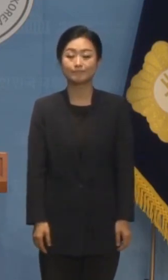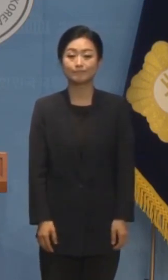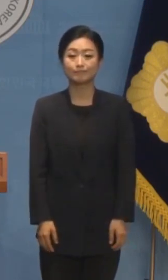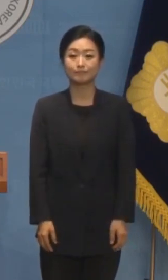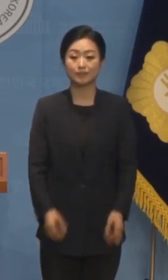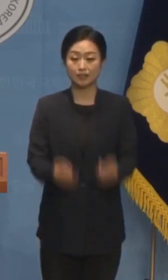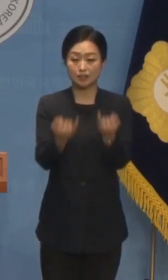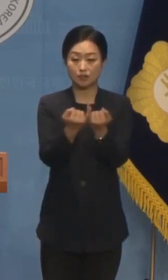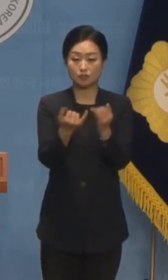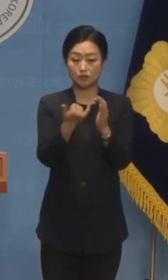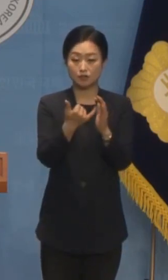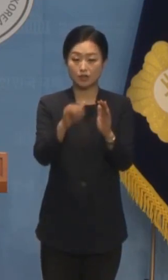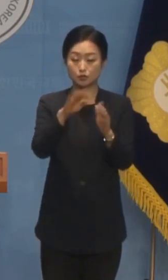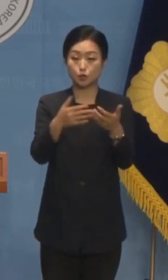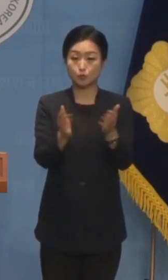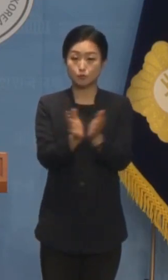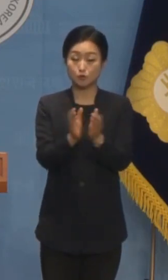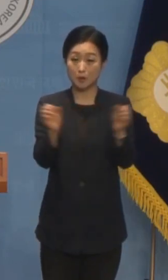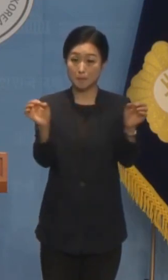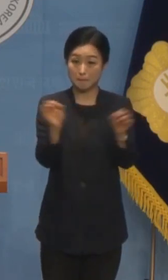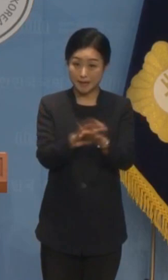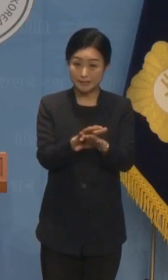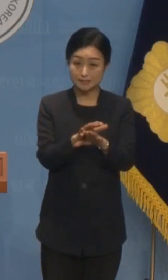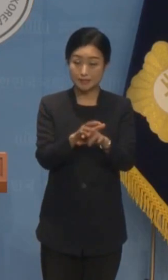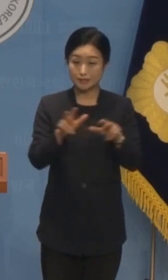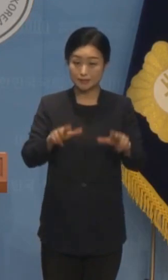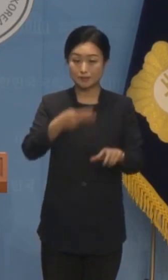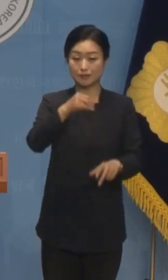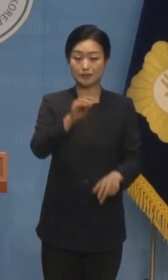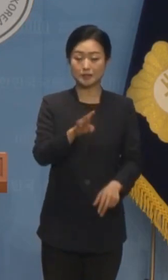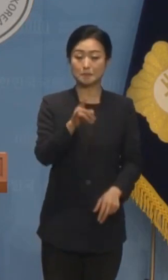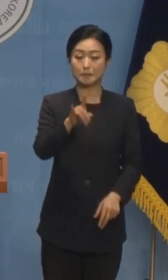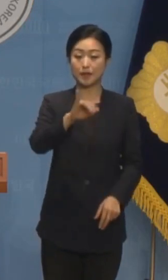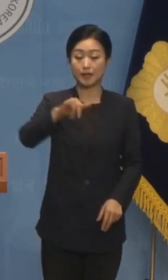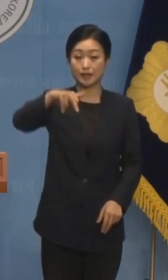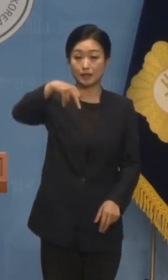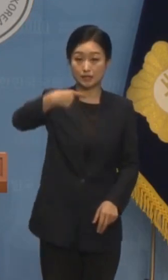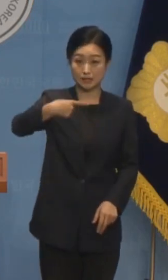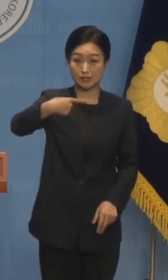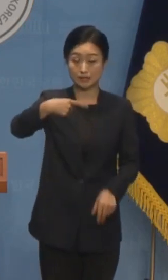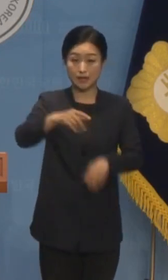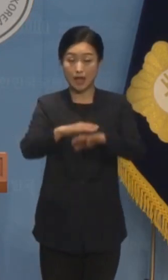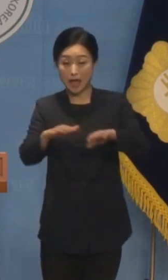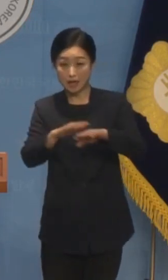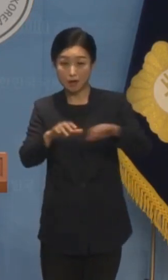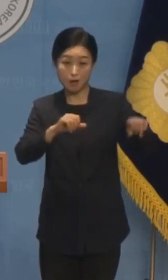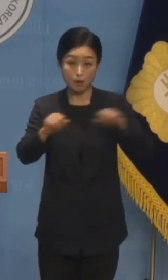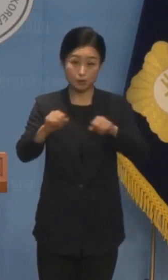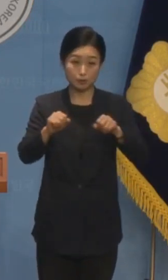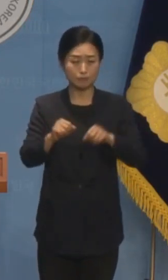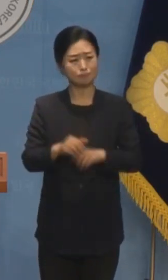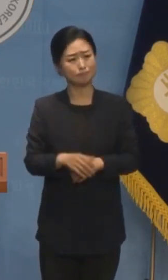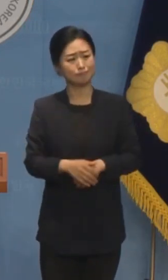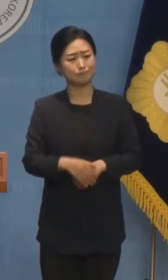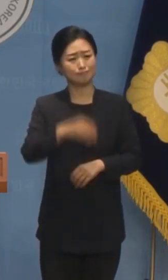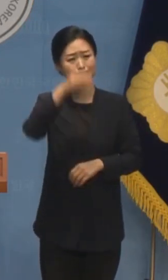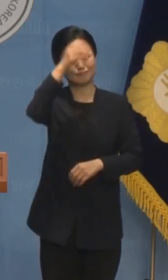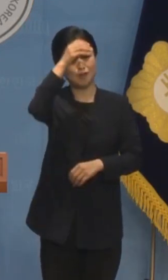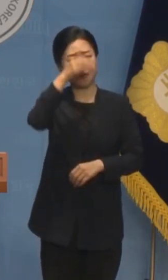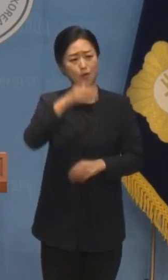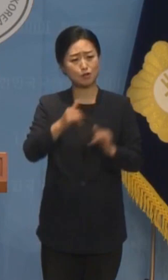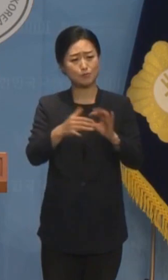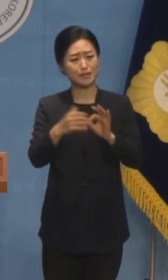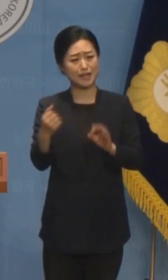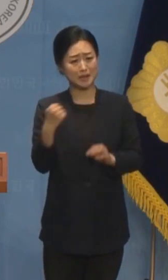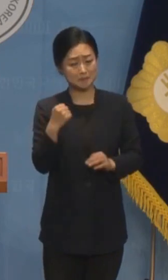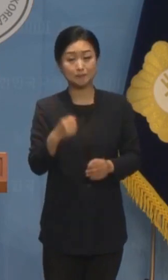여가부 폐지하자더니 이제 와서 딥페이크 해결 주도하라는 국민의힘, 참 뻔뻔합니다.